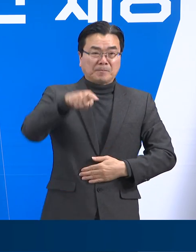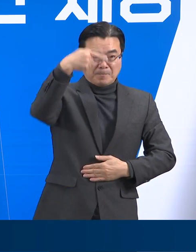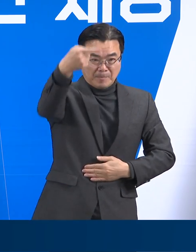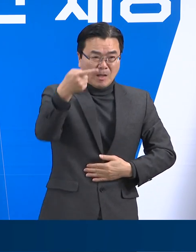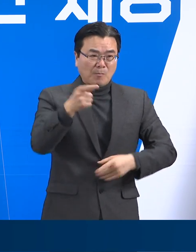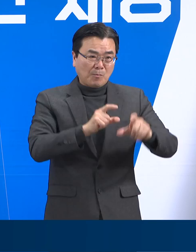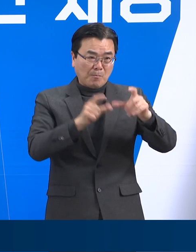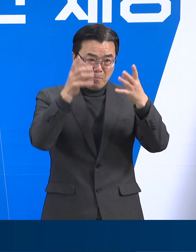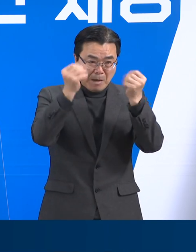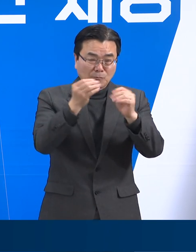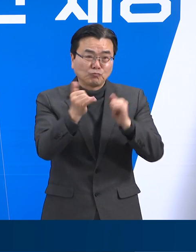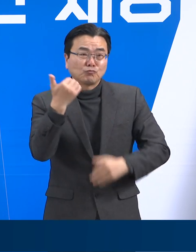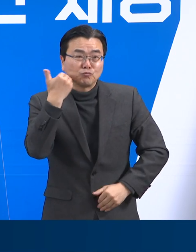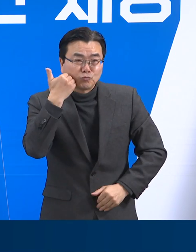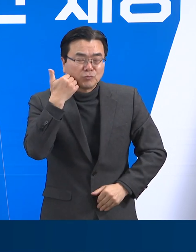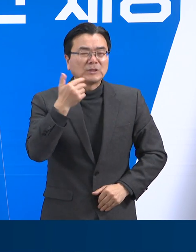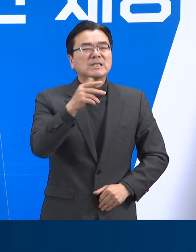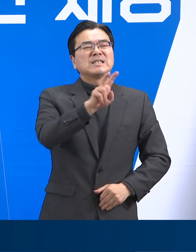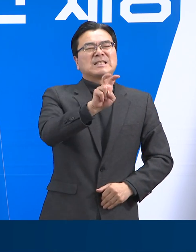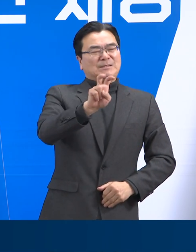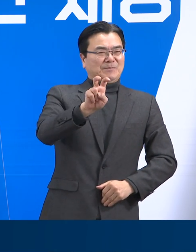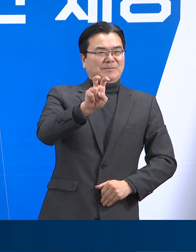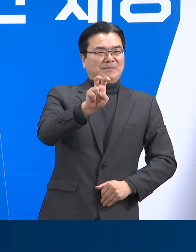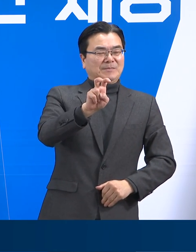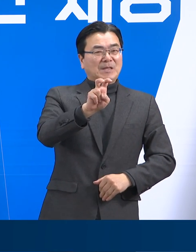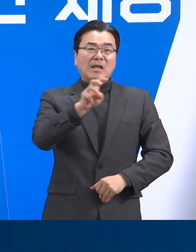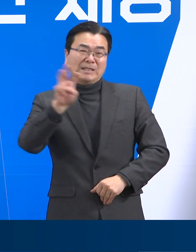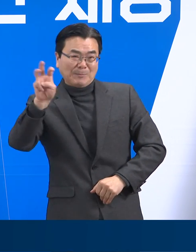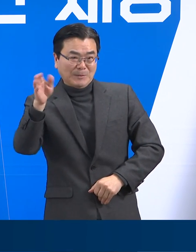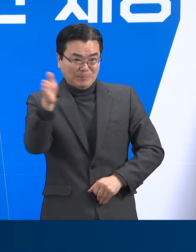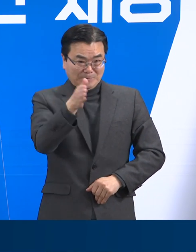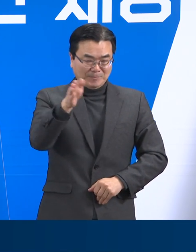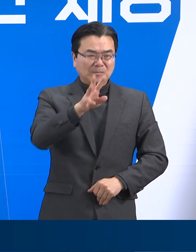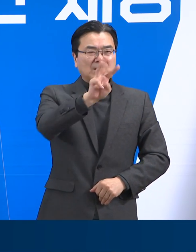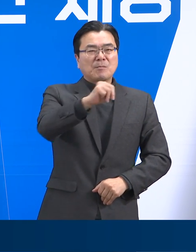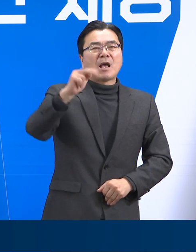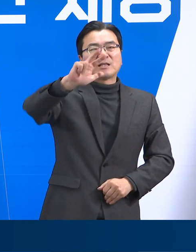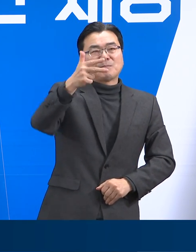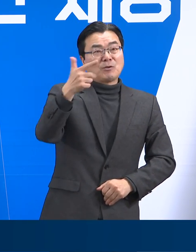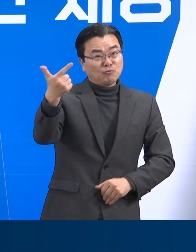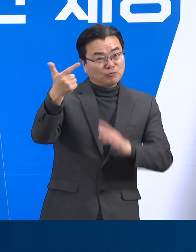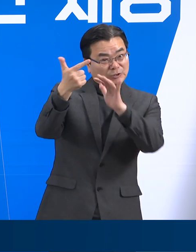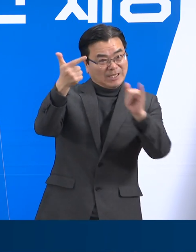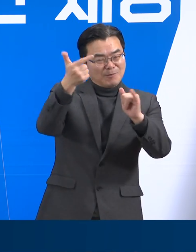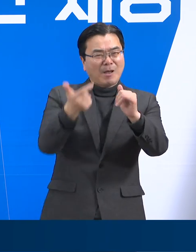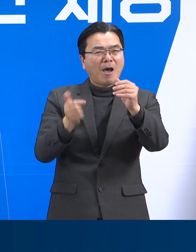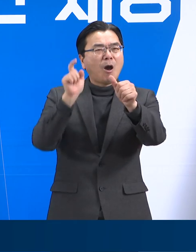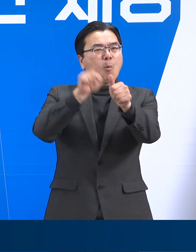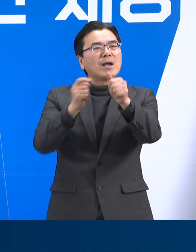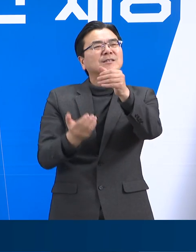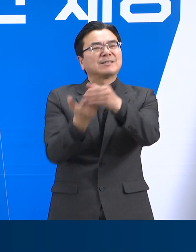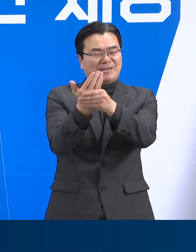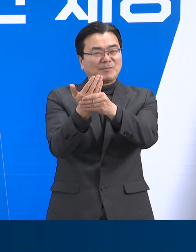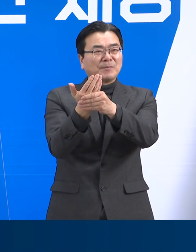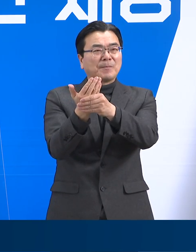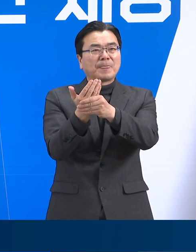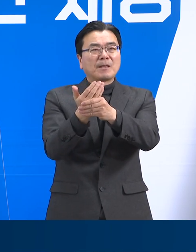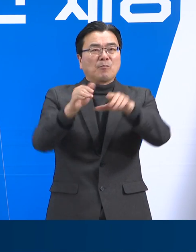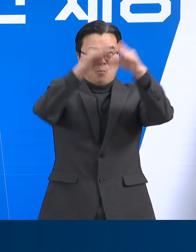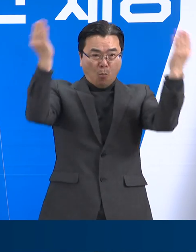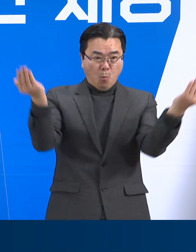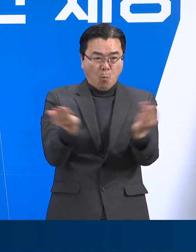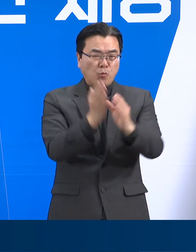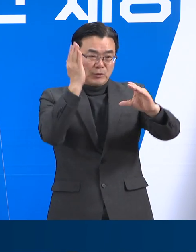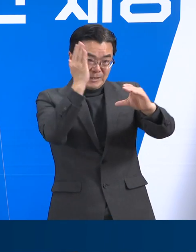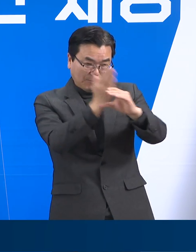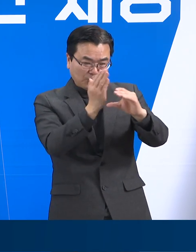다음으로 많은 확진자가 발생한 연령대는 20대로 총 3만 706명의 확진자가 발생하였으며 전체